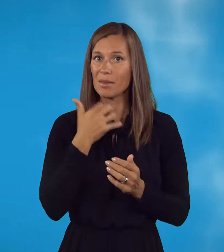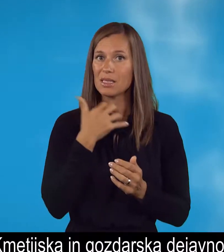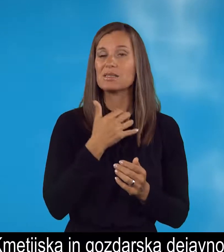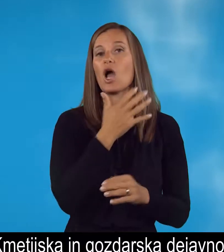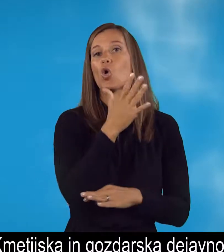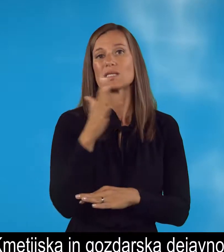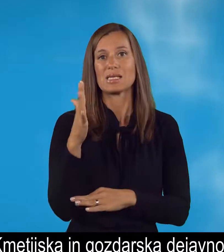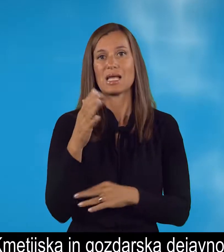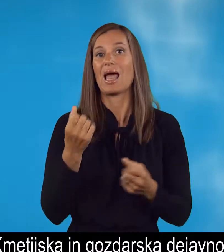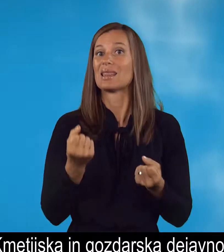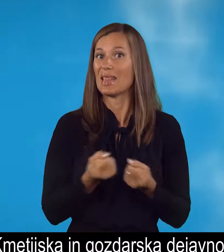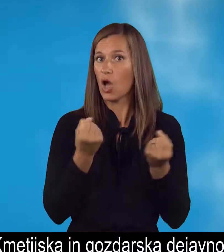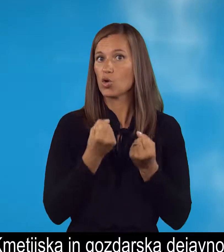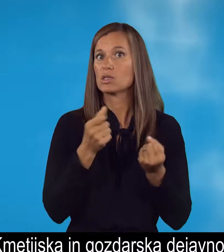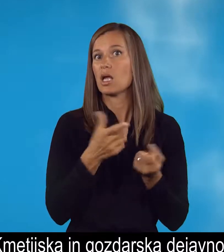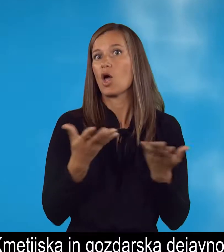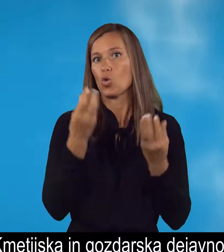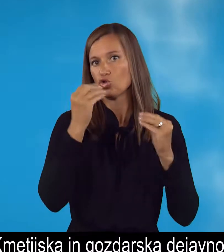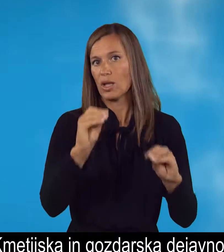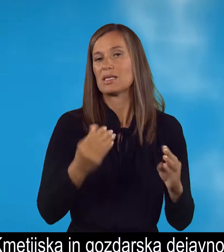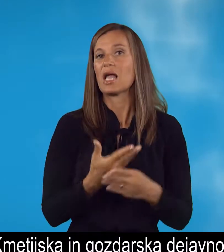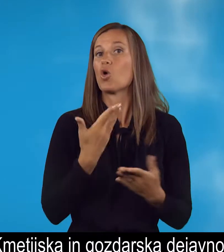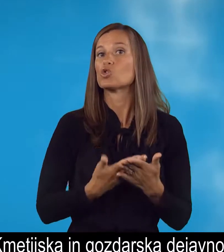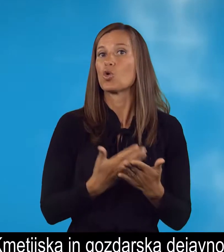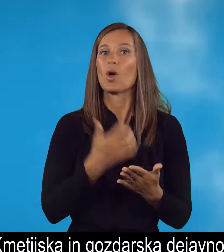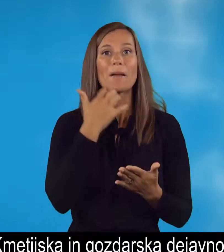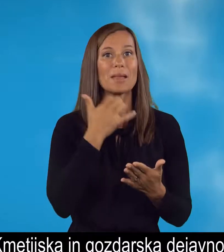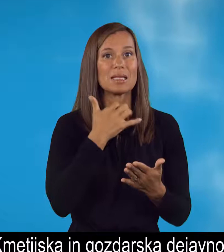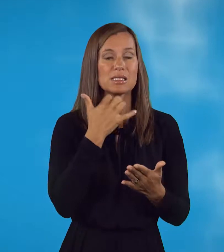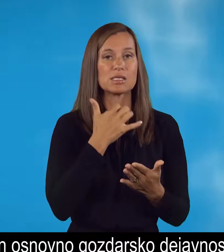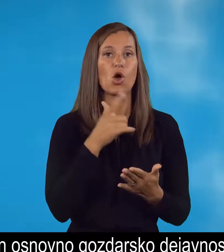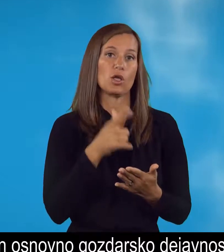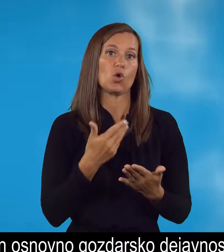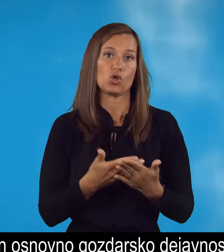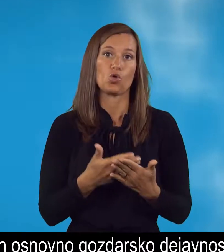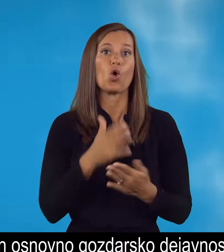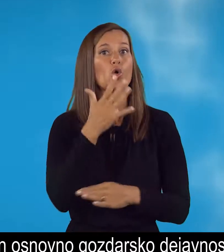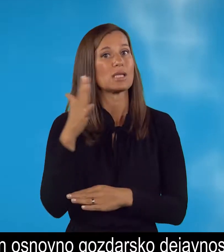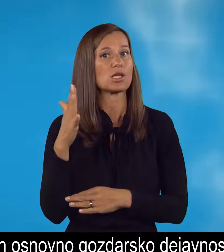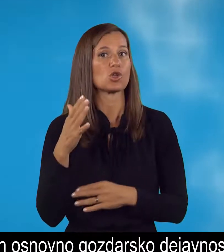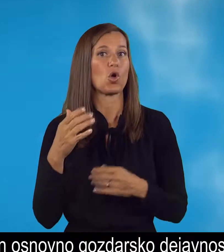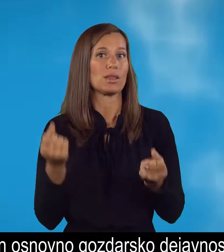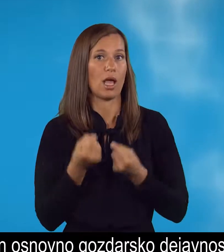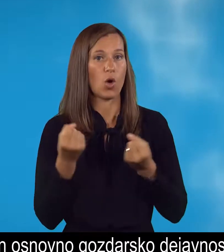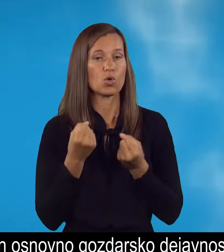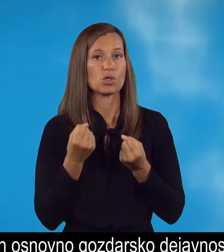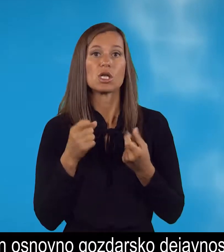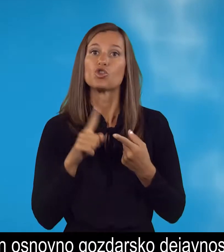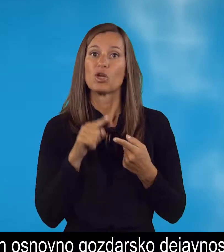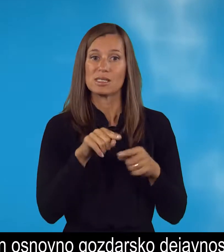Kmetijska in gozdarska dejavnost se lahko šteje za osnovno kmetijsko in osnovno gozdarsko dejavnost, če se